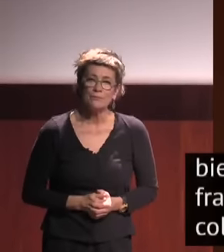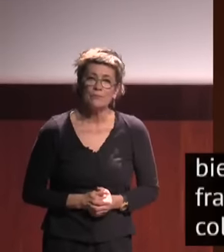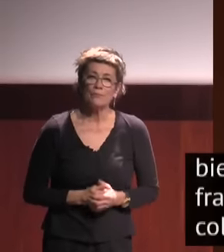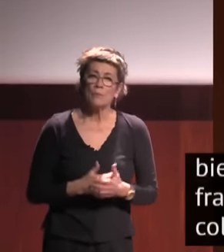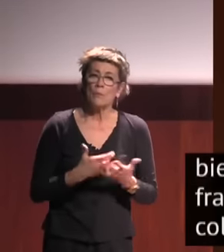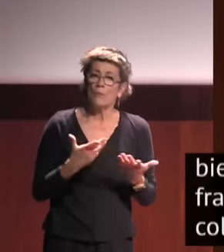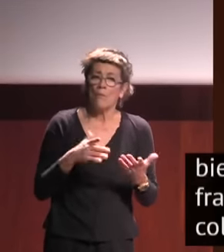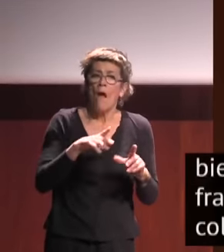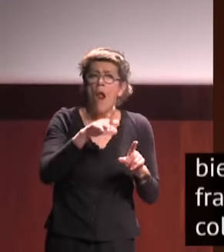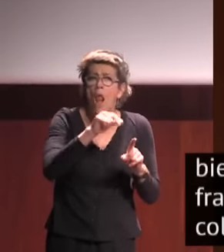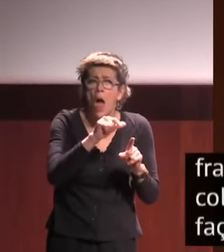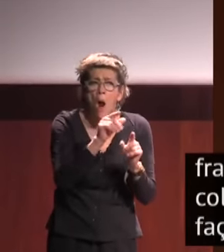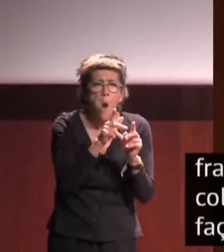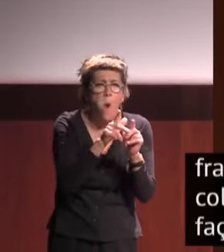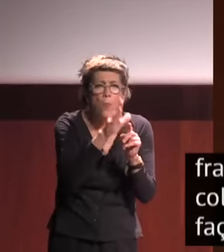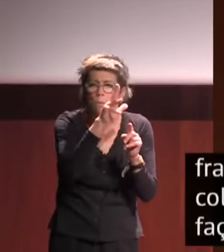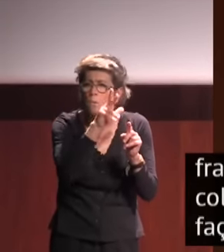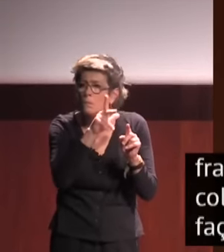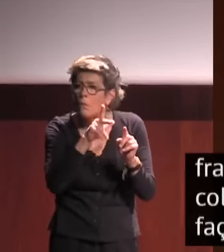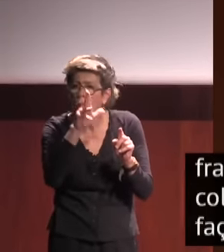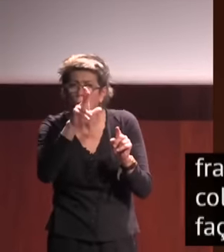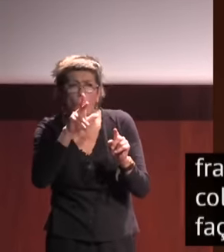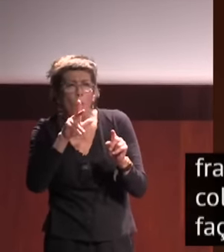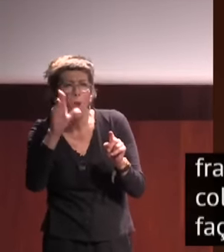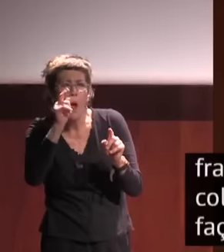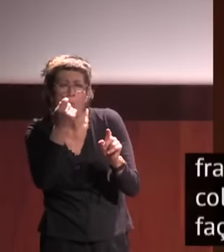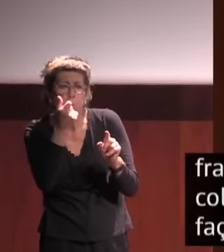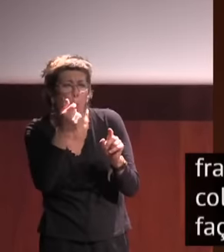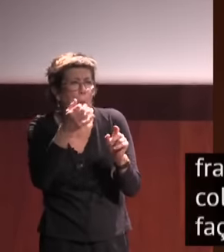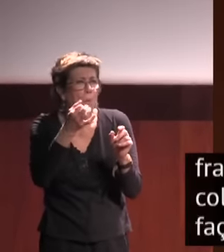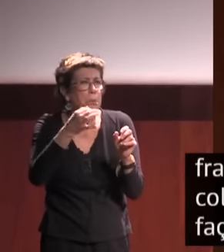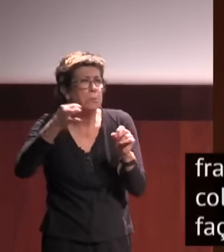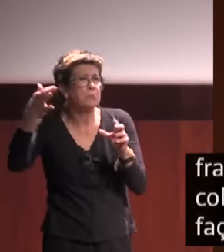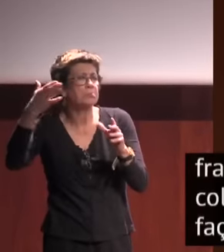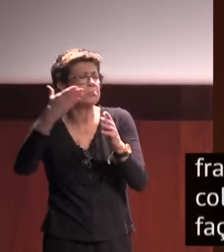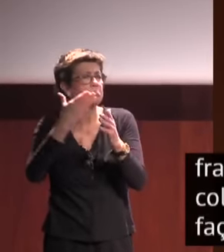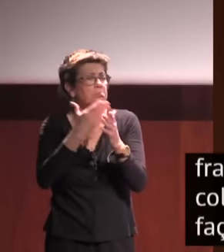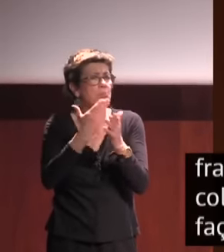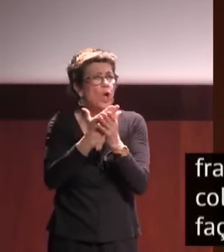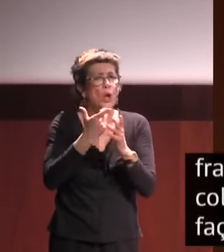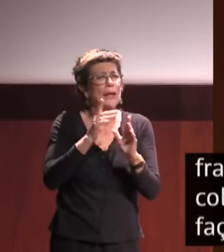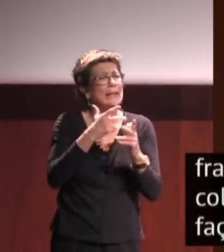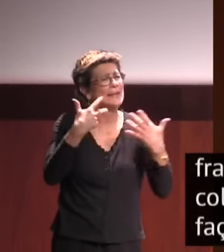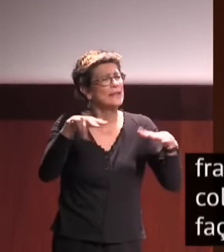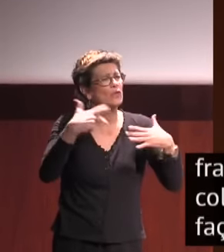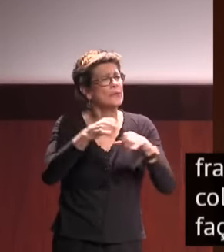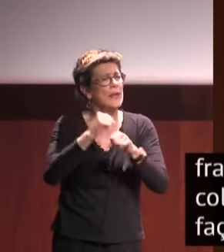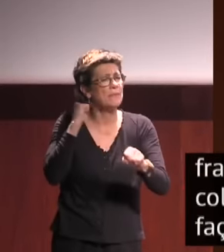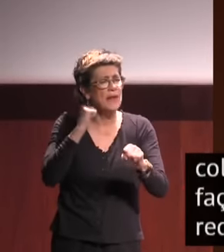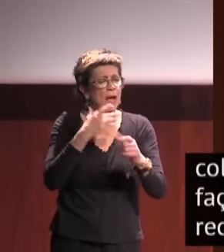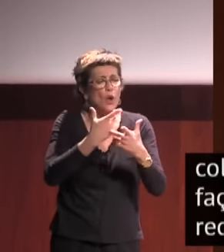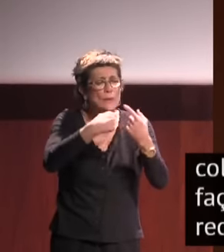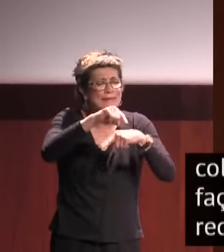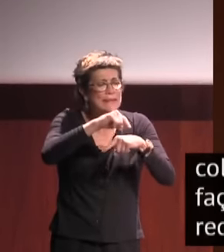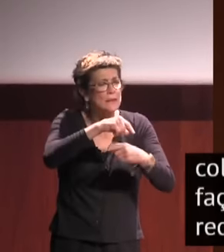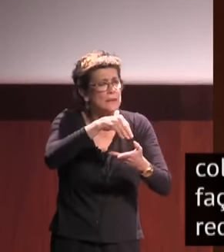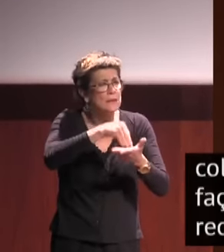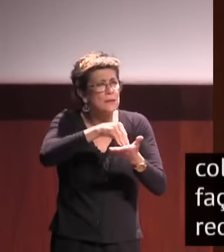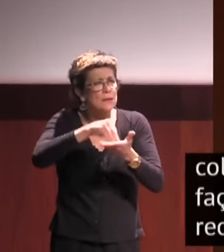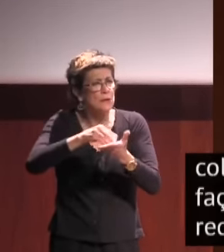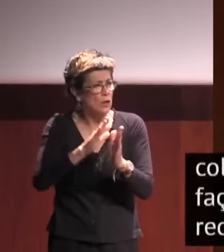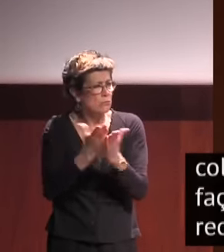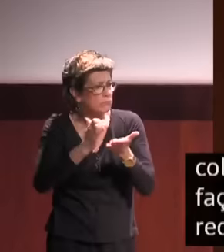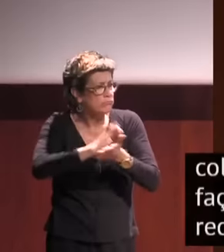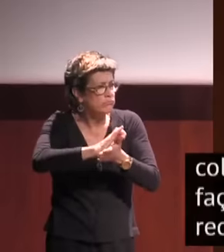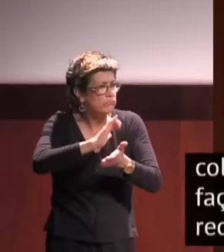façon fragmentaire dès le XVIIIe siècle dans ce qu'on appelle les recueils de signes. Ces livres publiés